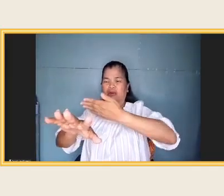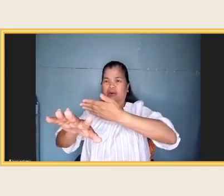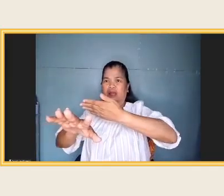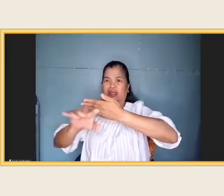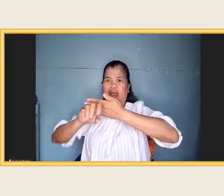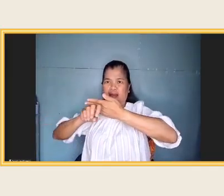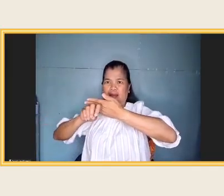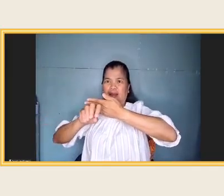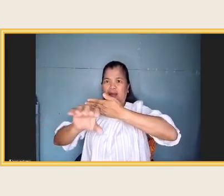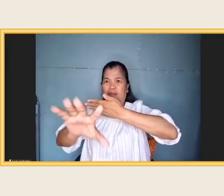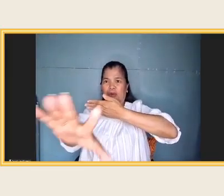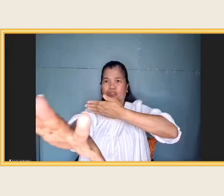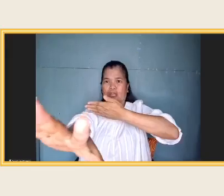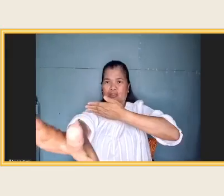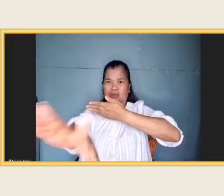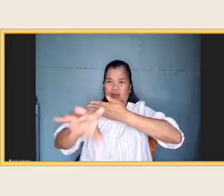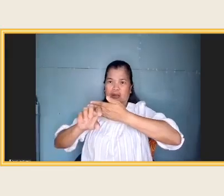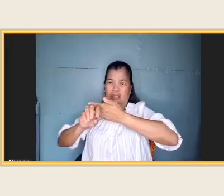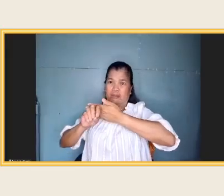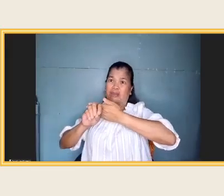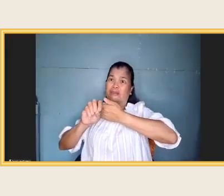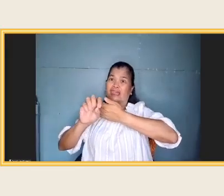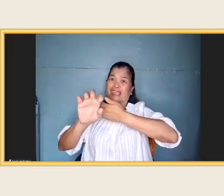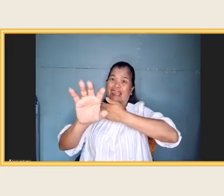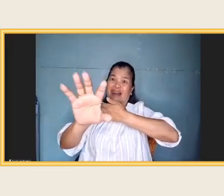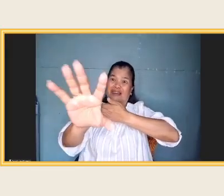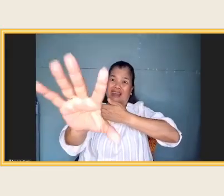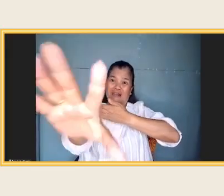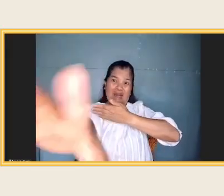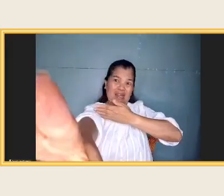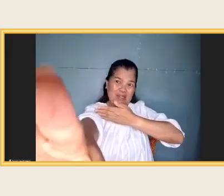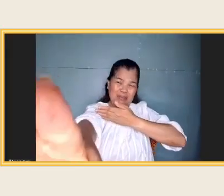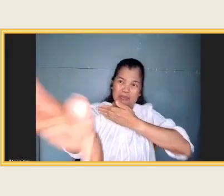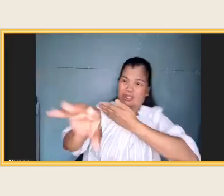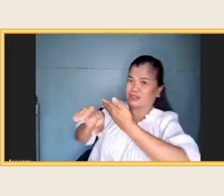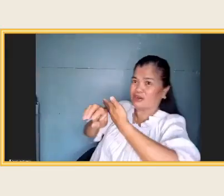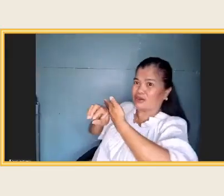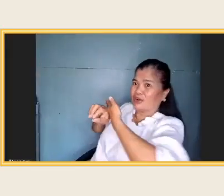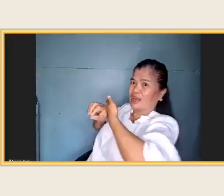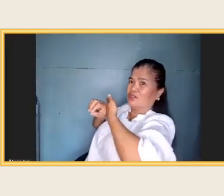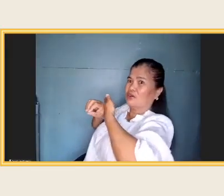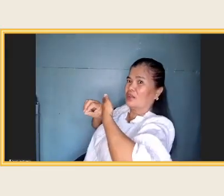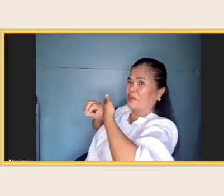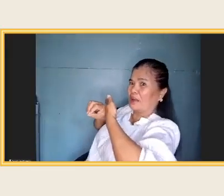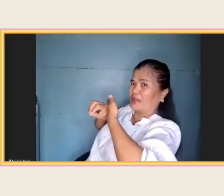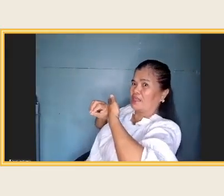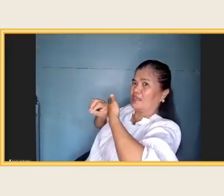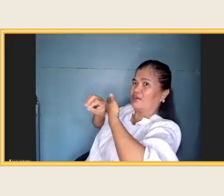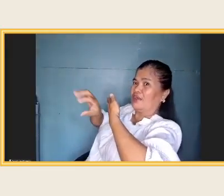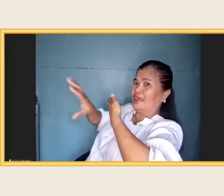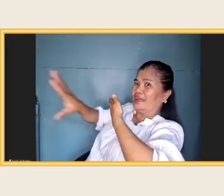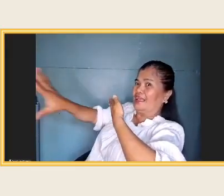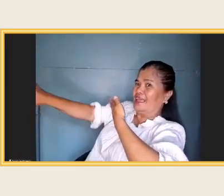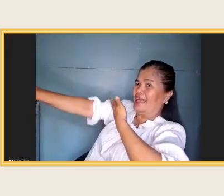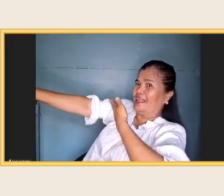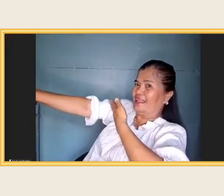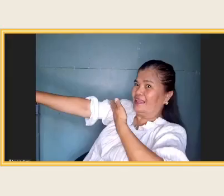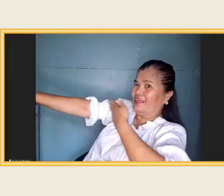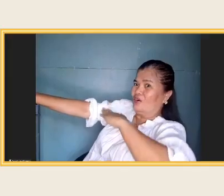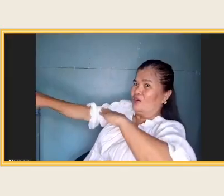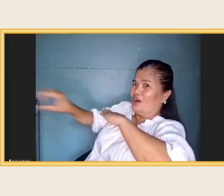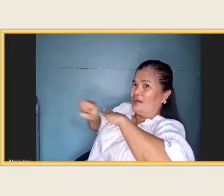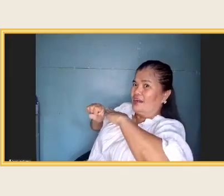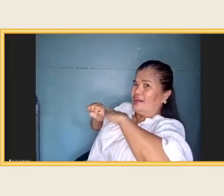Pwedeng ganyan or ganyan. Projector. Diba yung may ilaw na lumalabas sa projector? Kung ganitong para makita nyo.